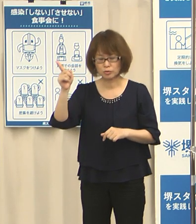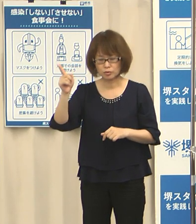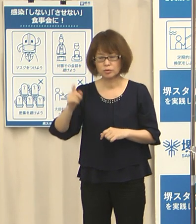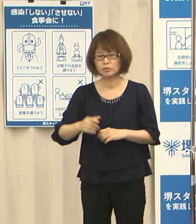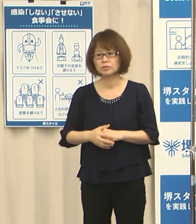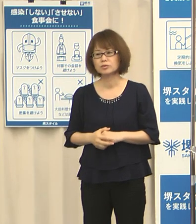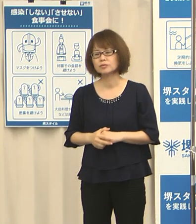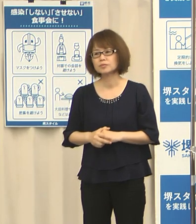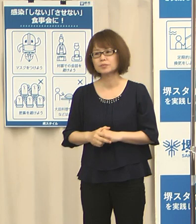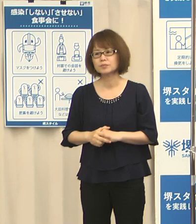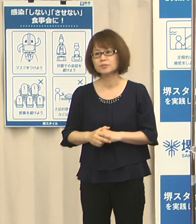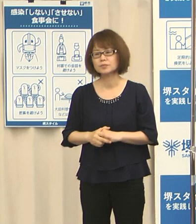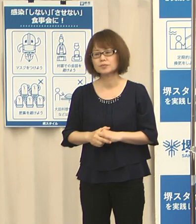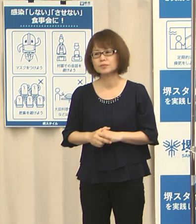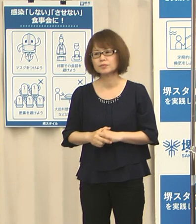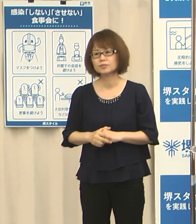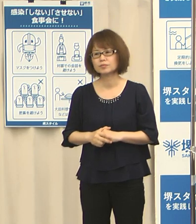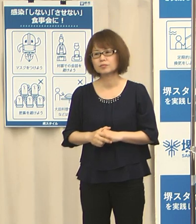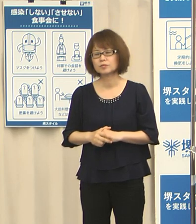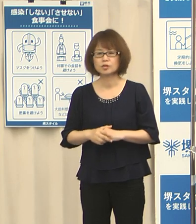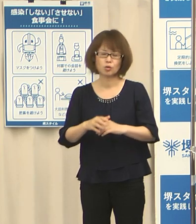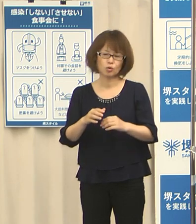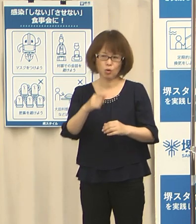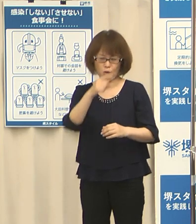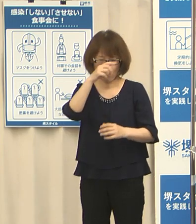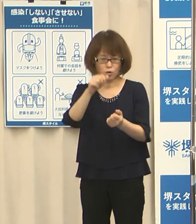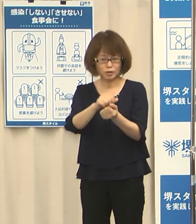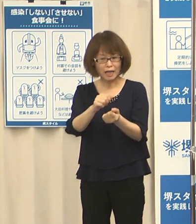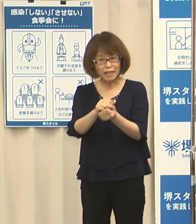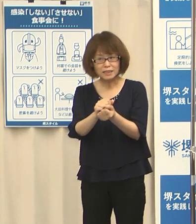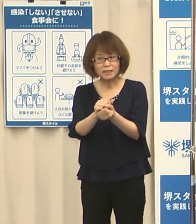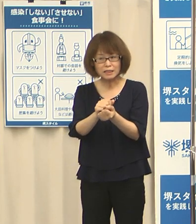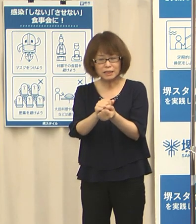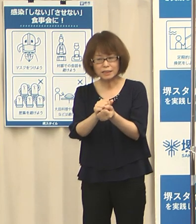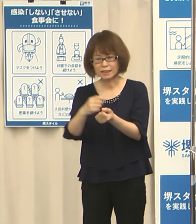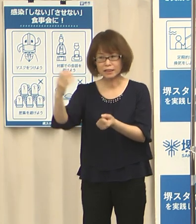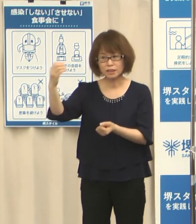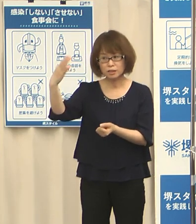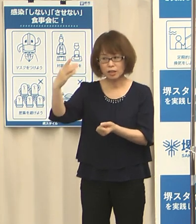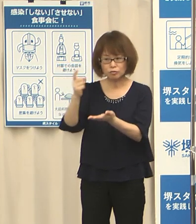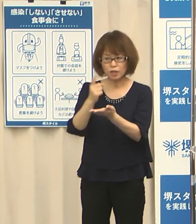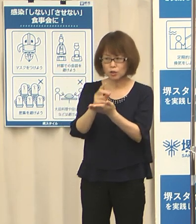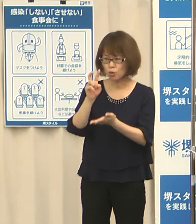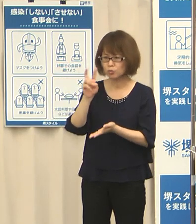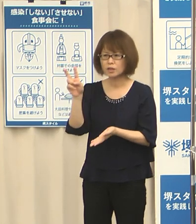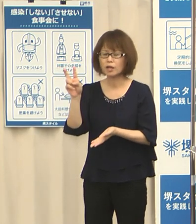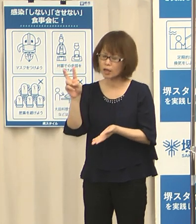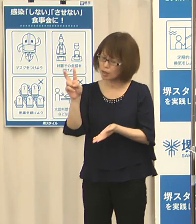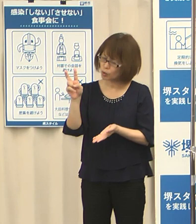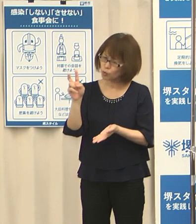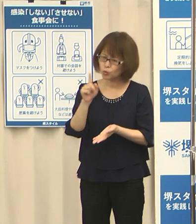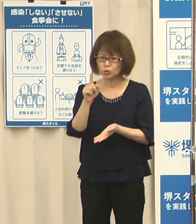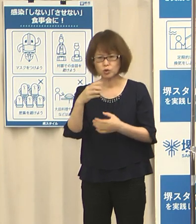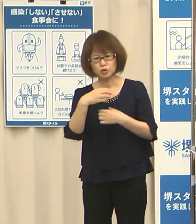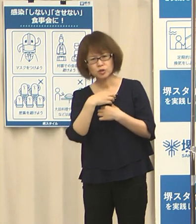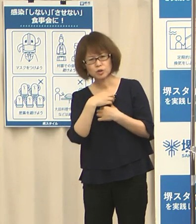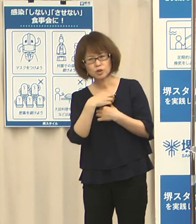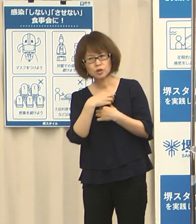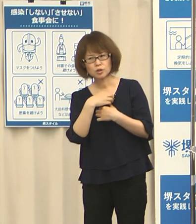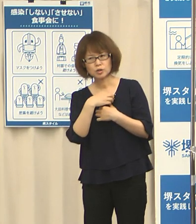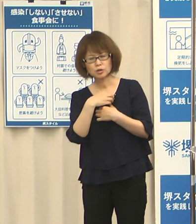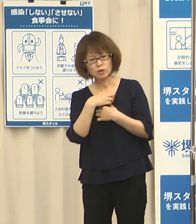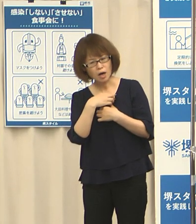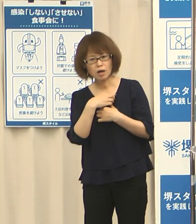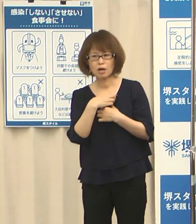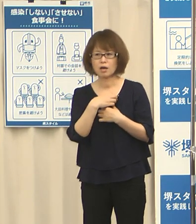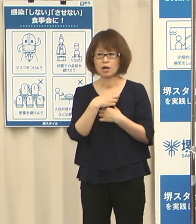ども、ただこの堺シグナルだけを見てみますと、なかなかそのどれだけその危機感がこう住民の